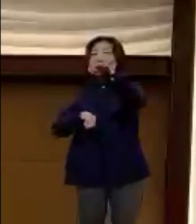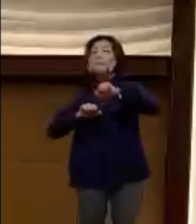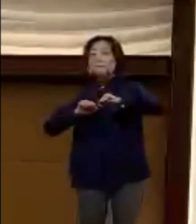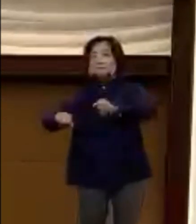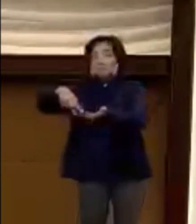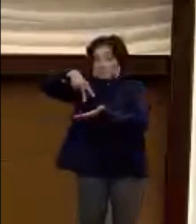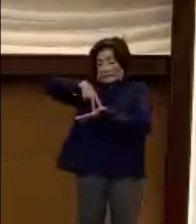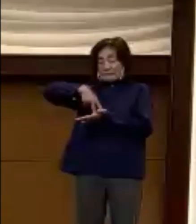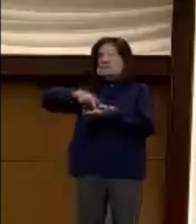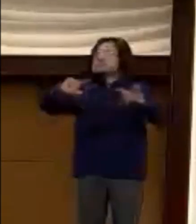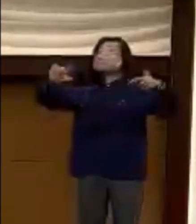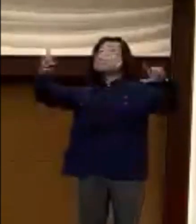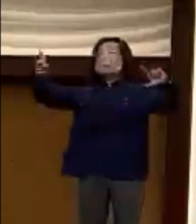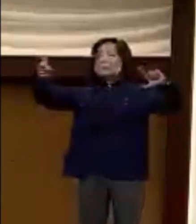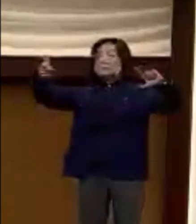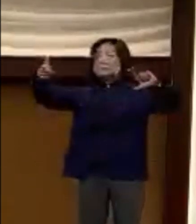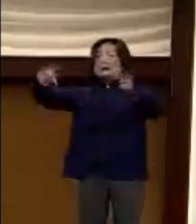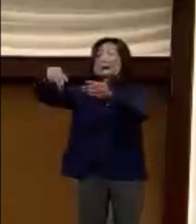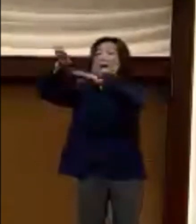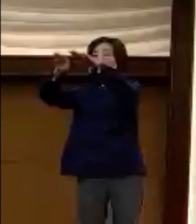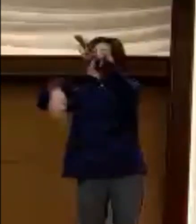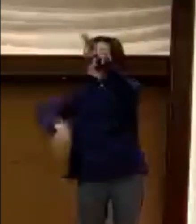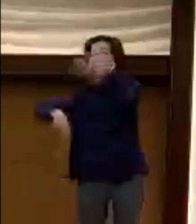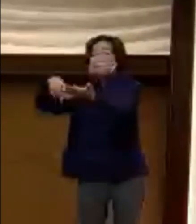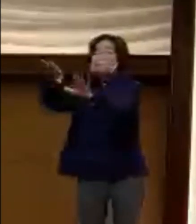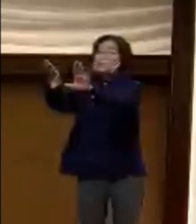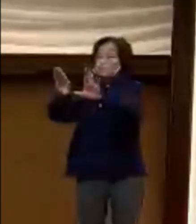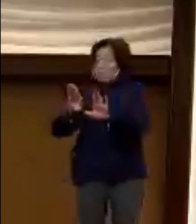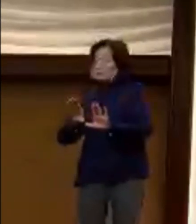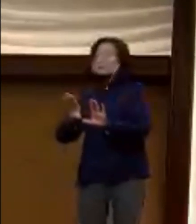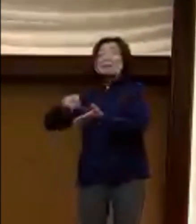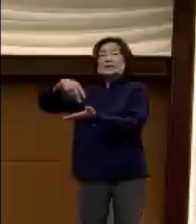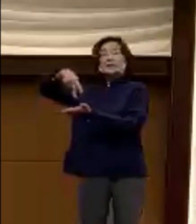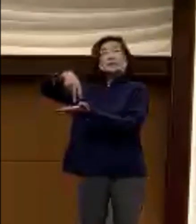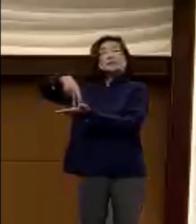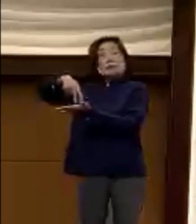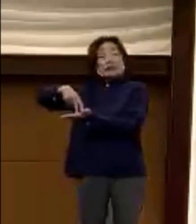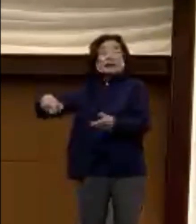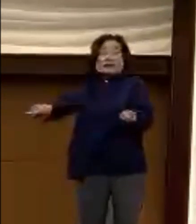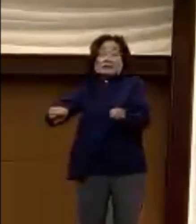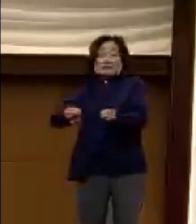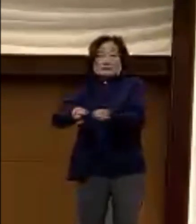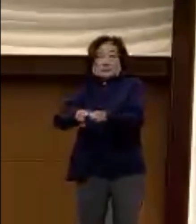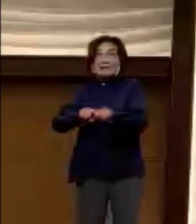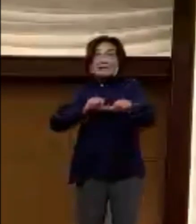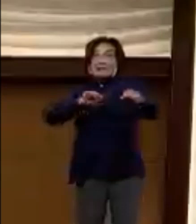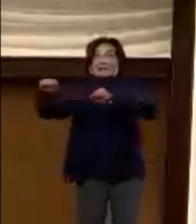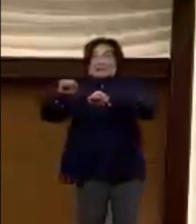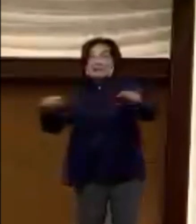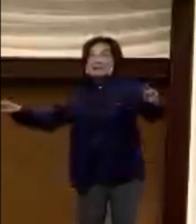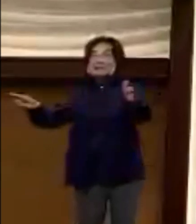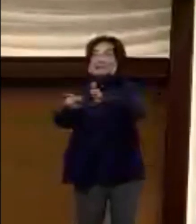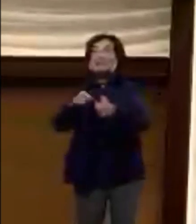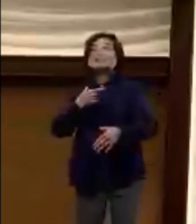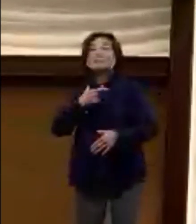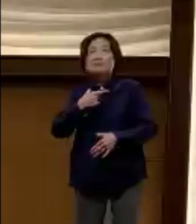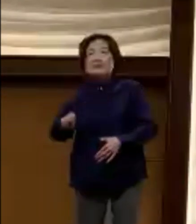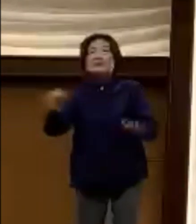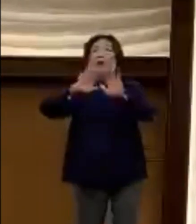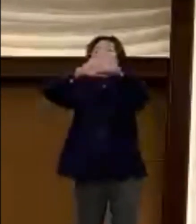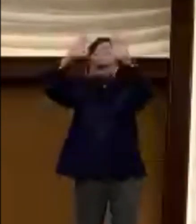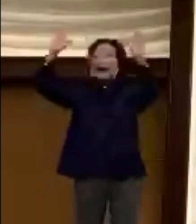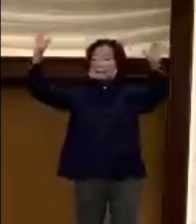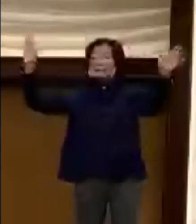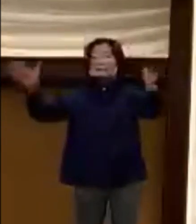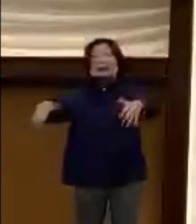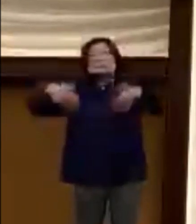つんじゃなくて、差別を受ける側に立って一緒に活動していきたい。一緒に明る